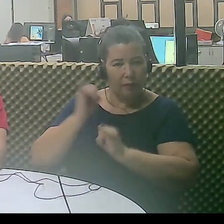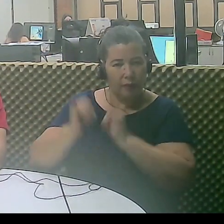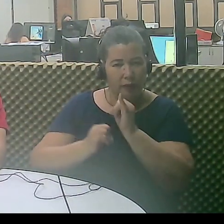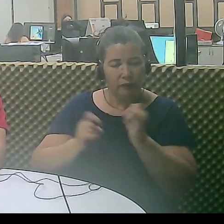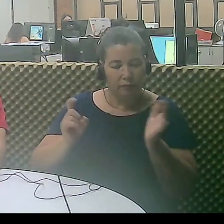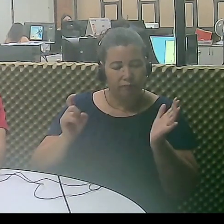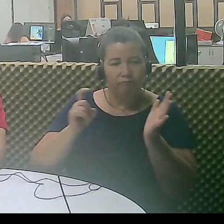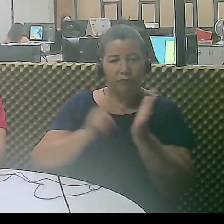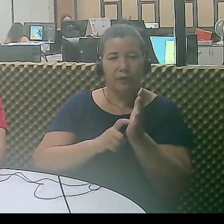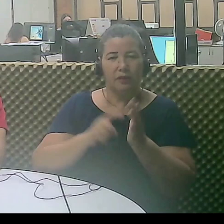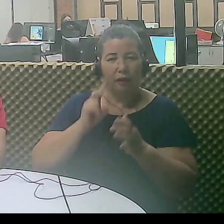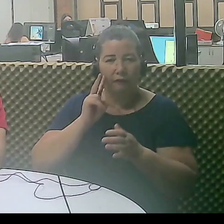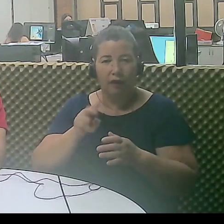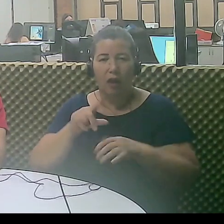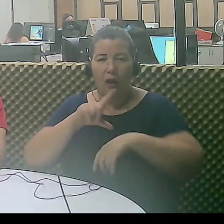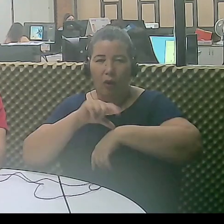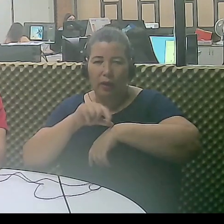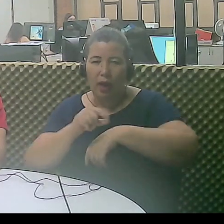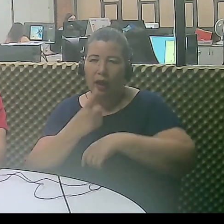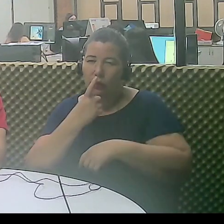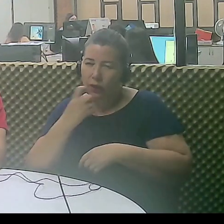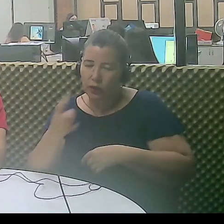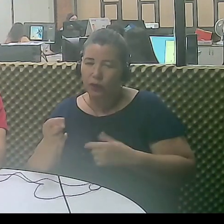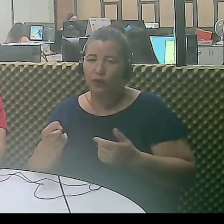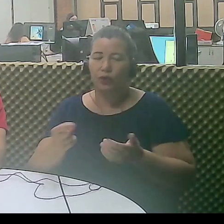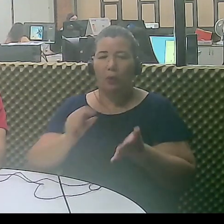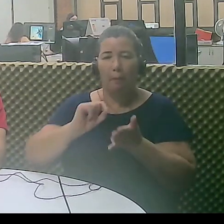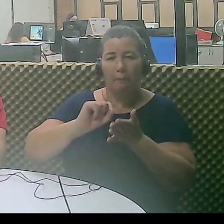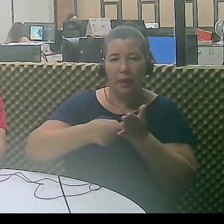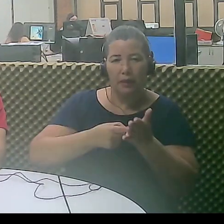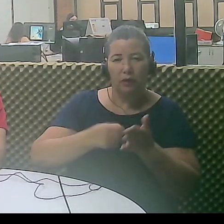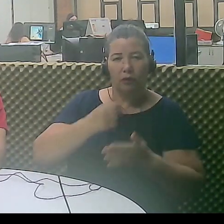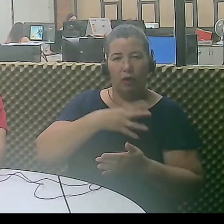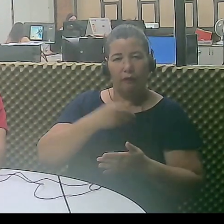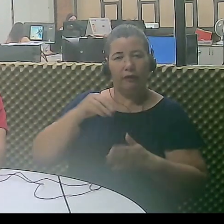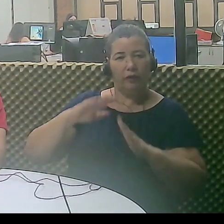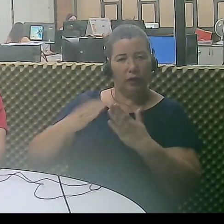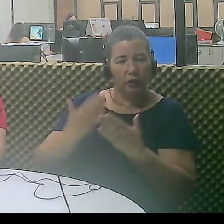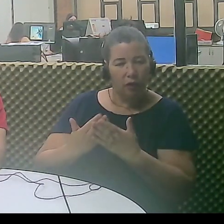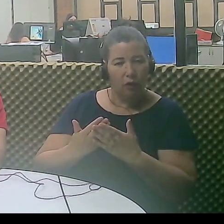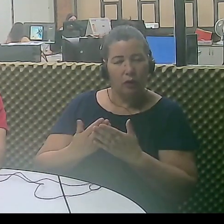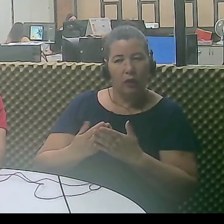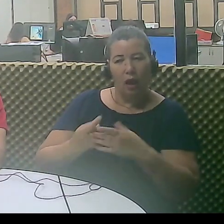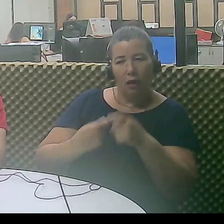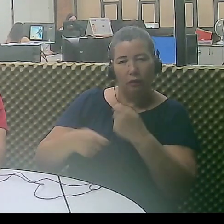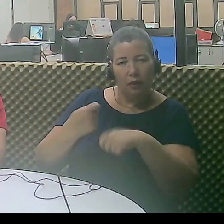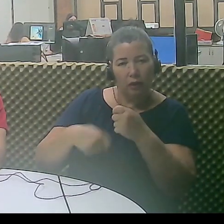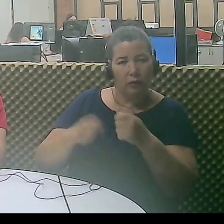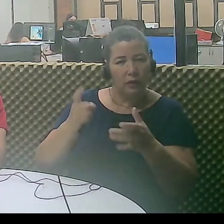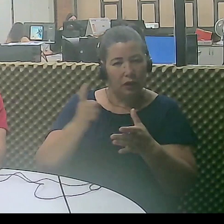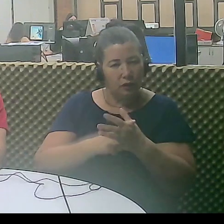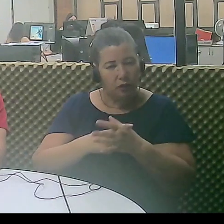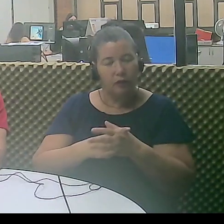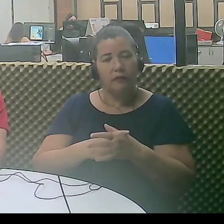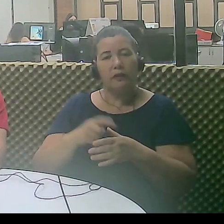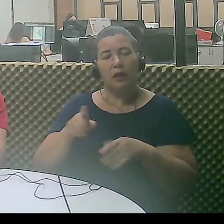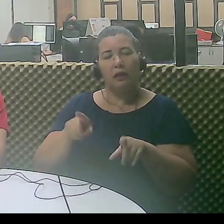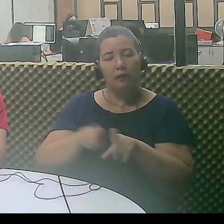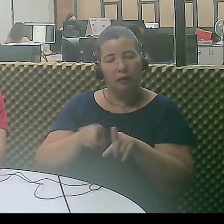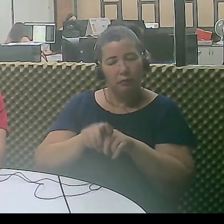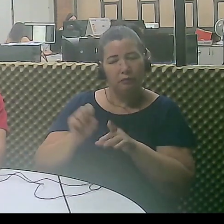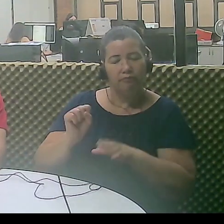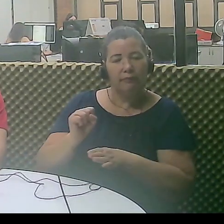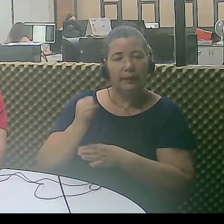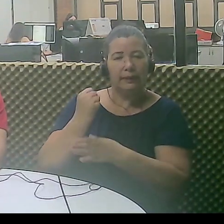de lixo, matrículas e notas dos filhos, negocia débitos ou marca uma consulta. E tem segurança do acesso